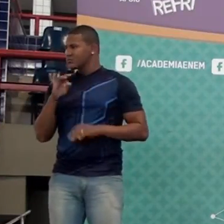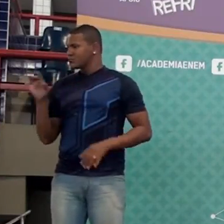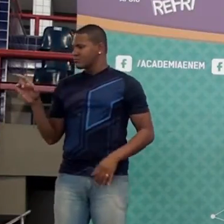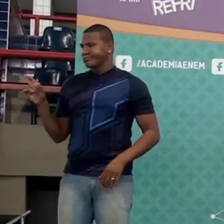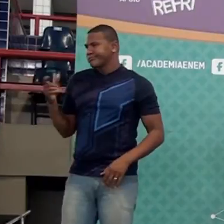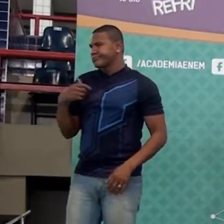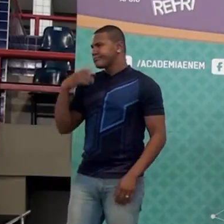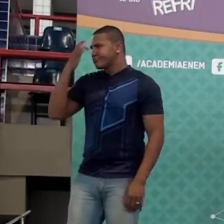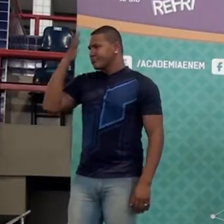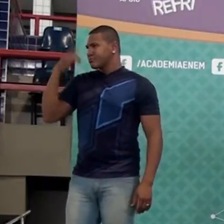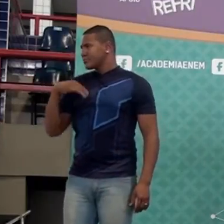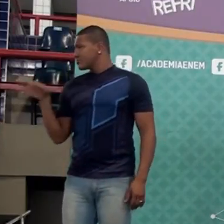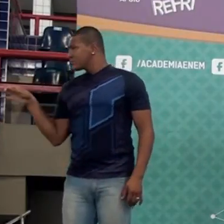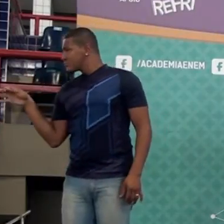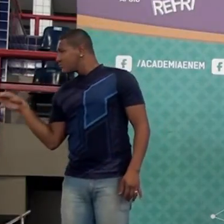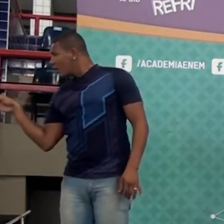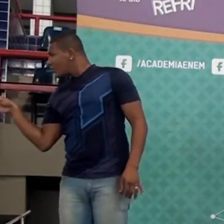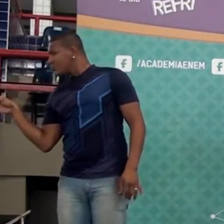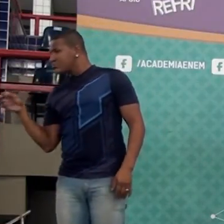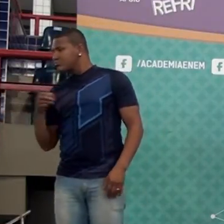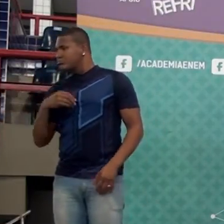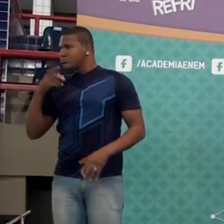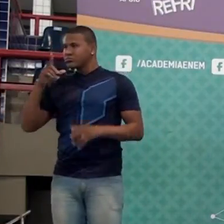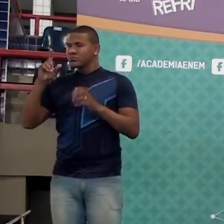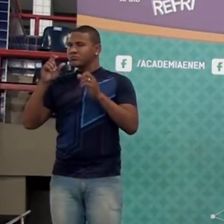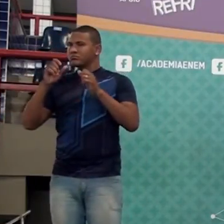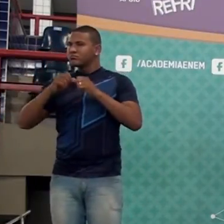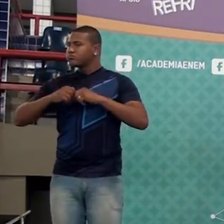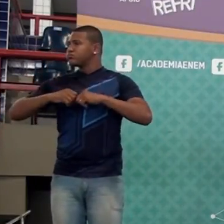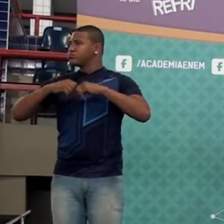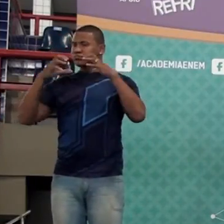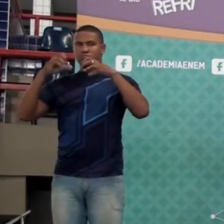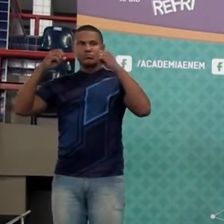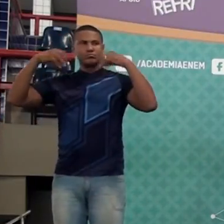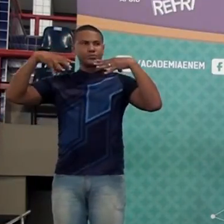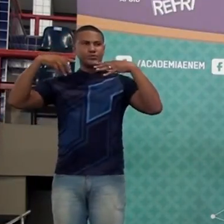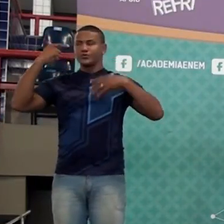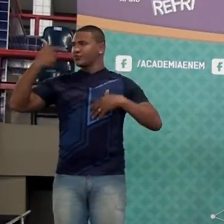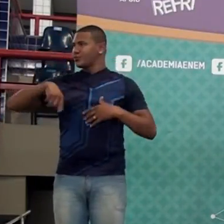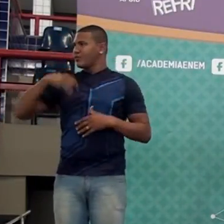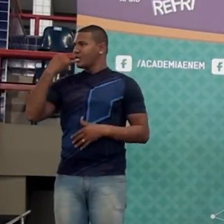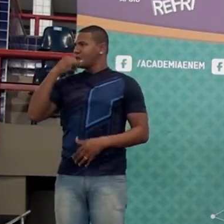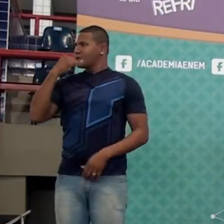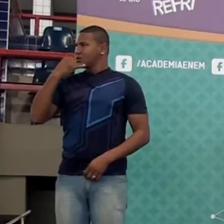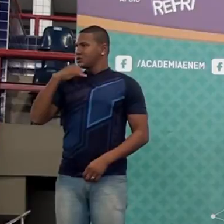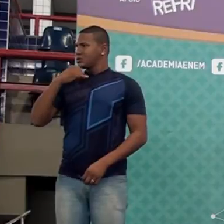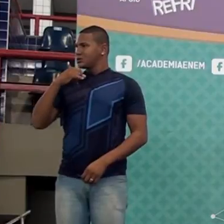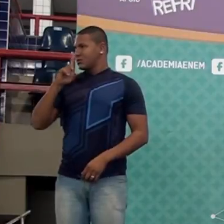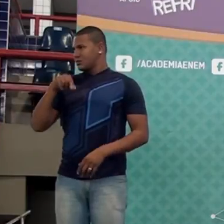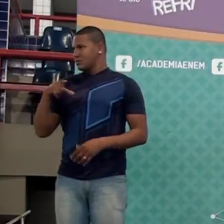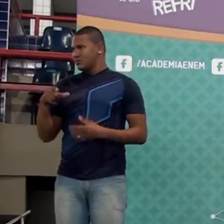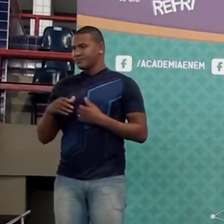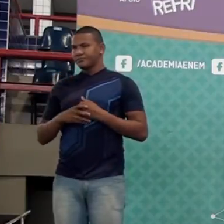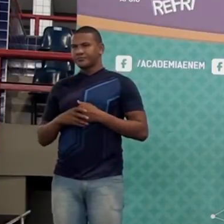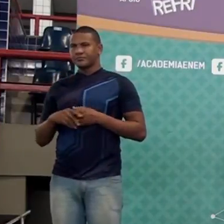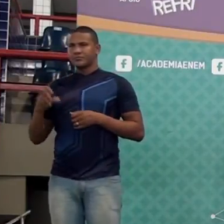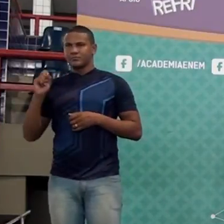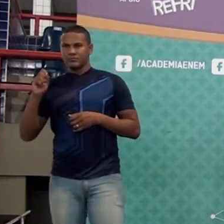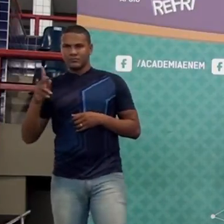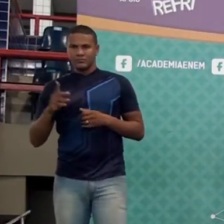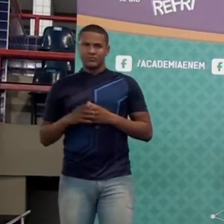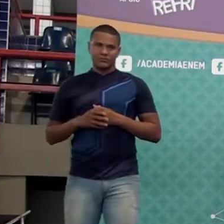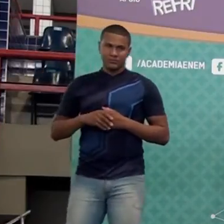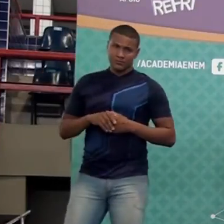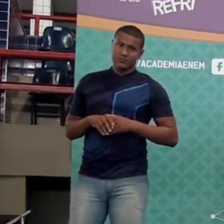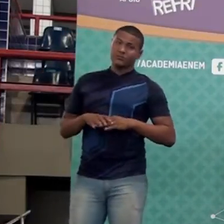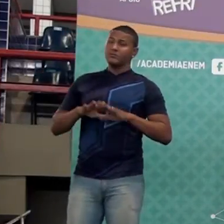e volta a receber a eletricidade que vem da rua, que no caso aqui da gente seria a Coelce. As cidades que as pessoas nas